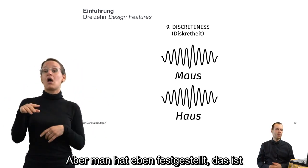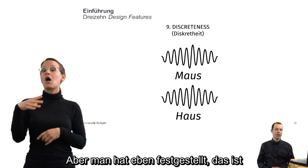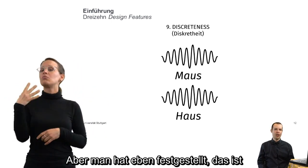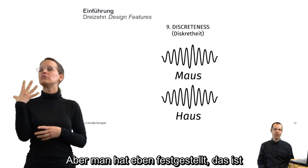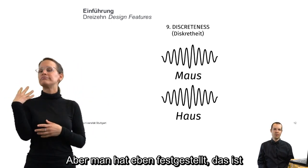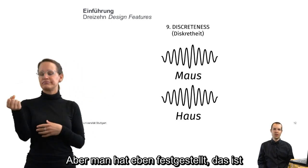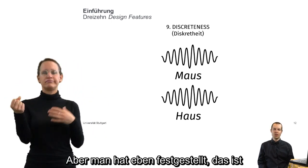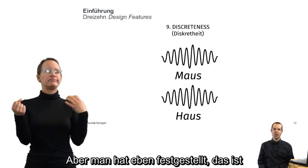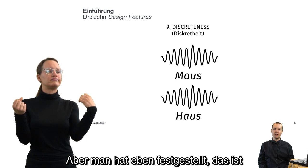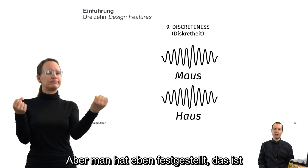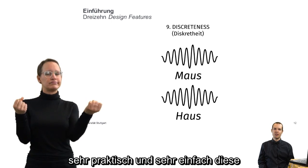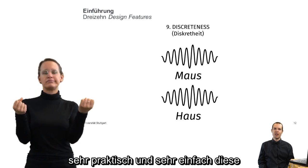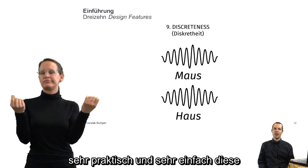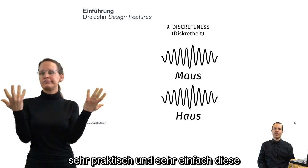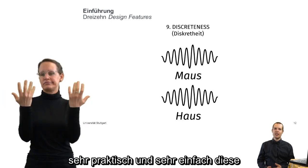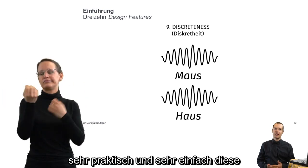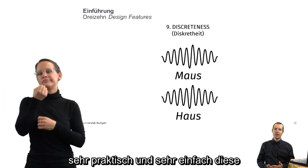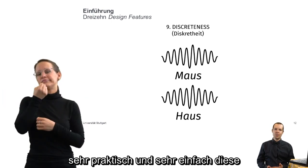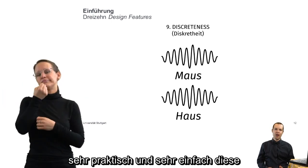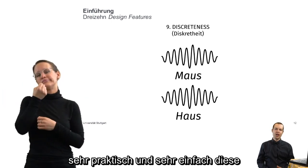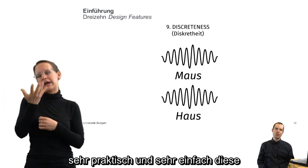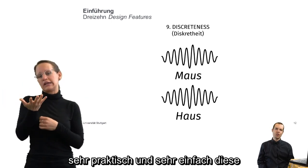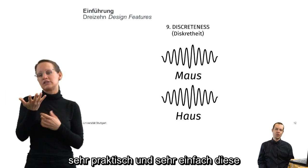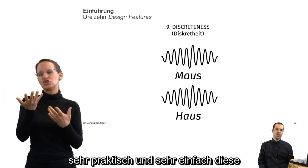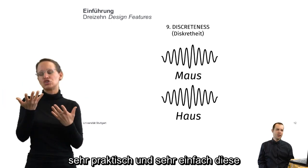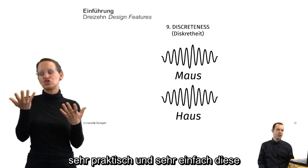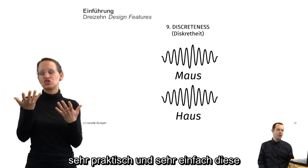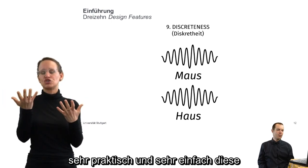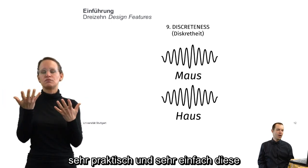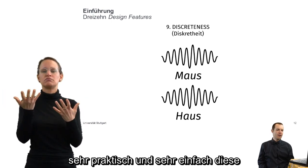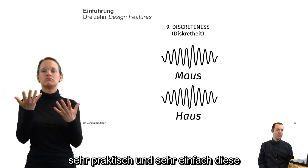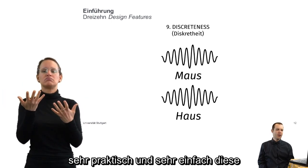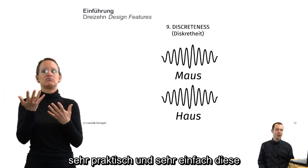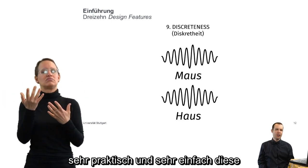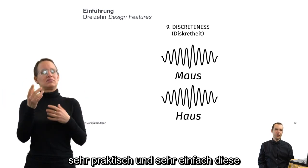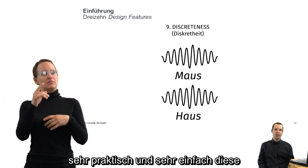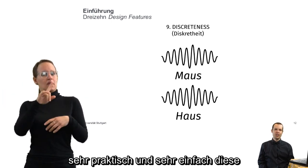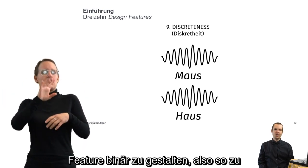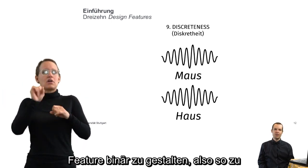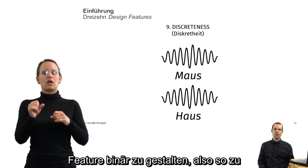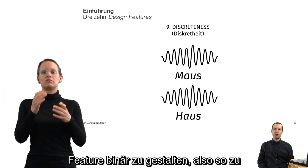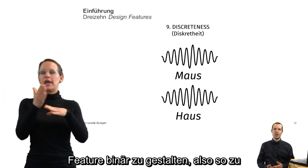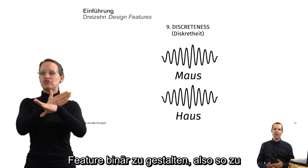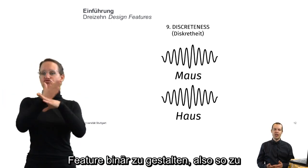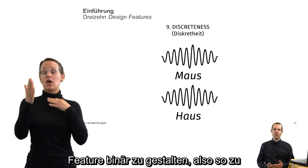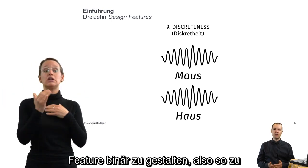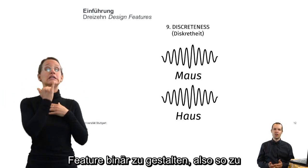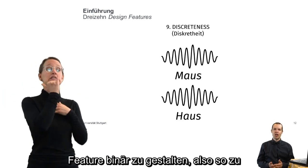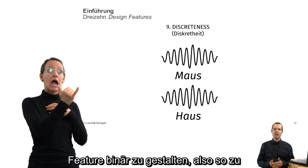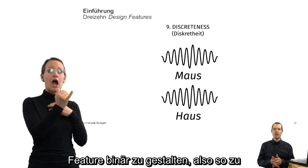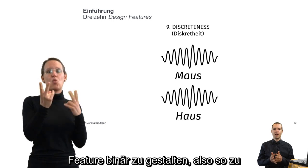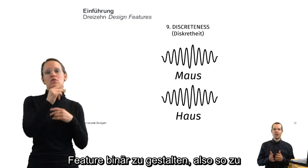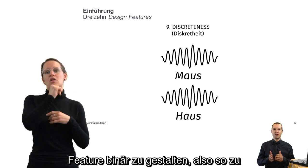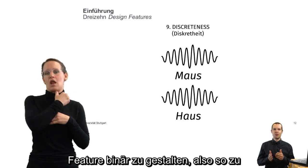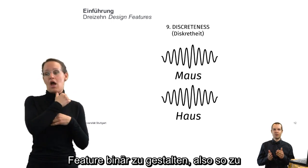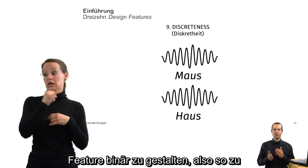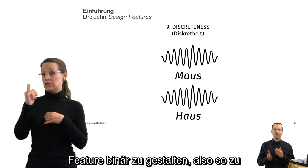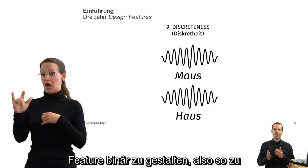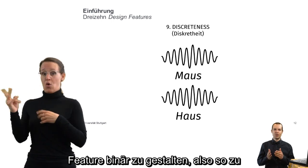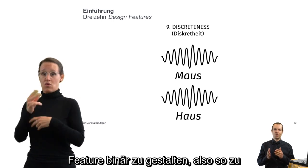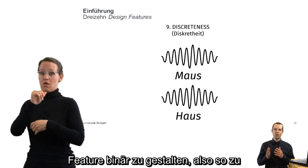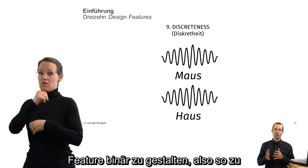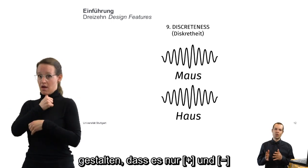man hat eben festgestellt, es ist sehr praktisch und sehr einfach, diese Feature binär zu gestalten. Also